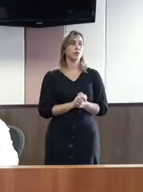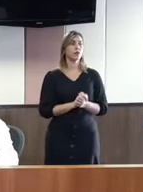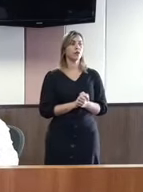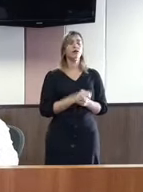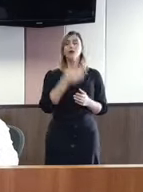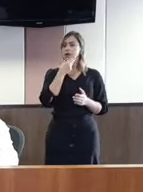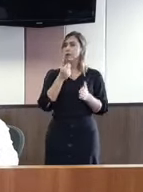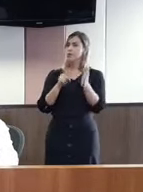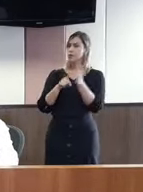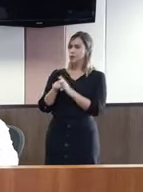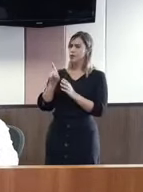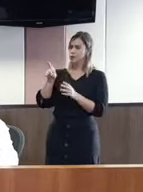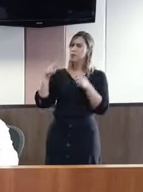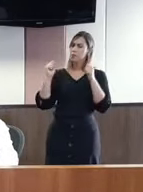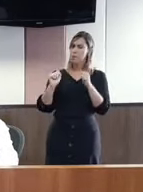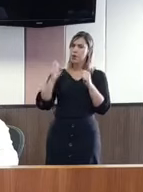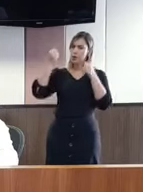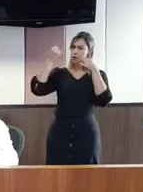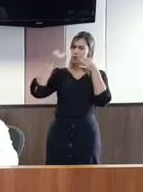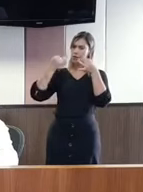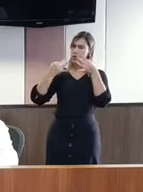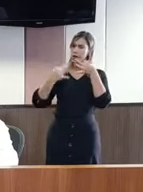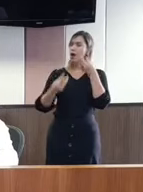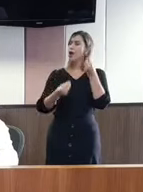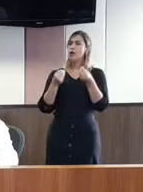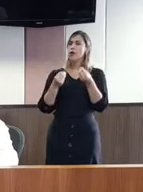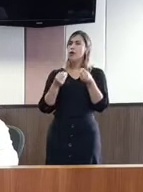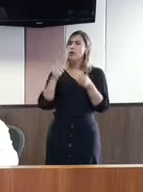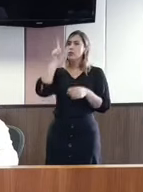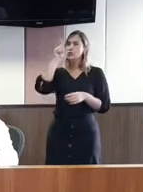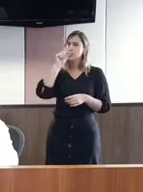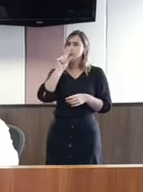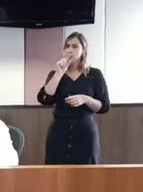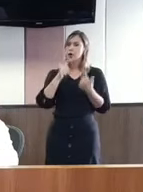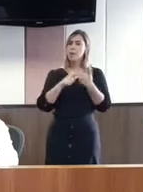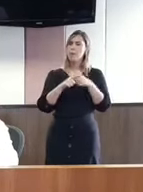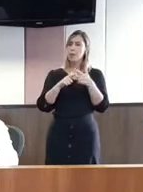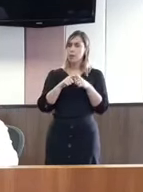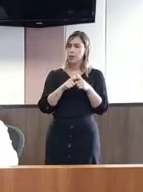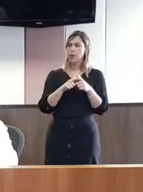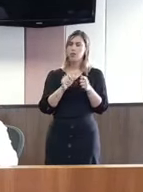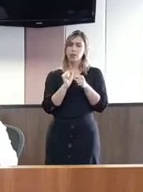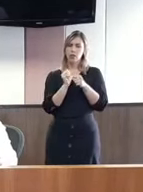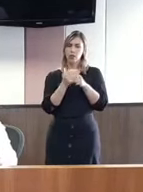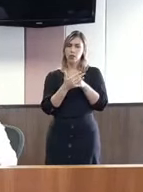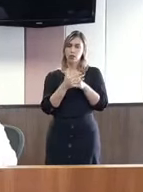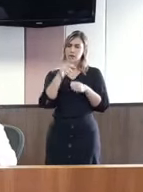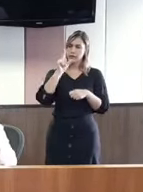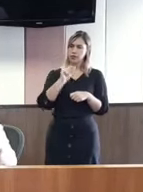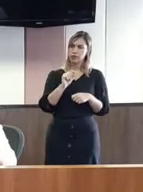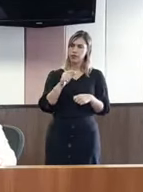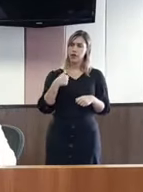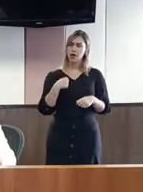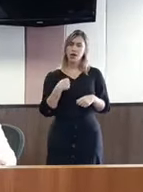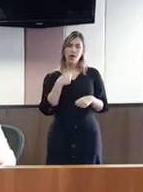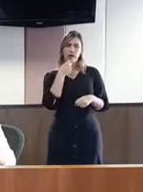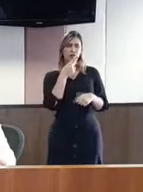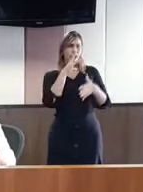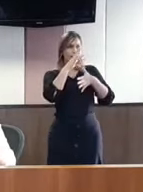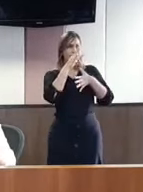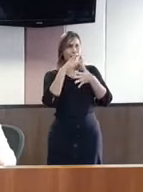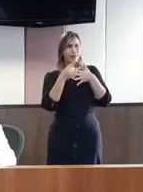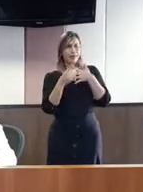o senhor pode detalhar o passo a passo do plano de contenção de crise criado por sua equipe? Olha, Rodivaldo, passo a passo do plano